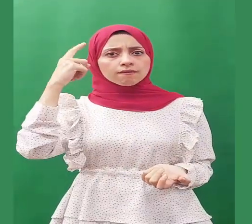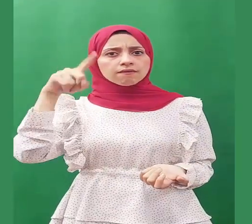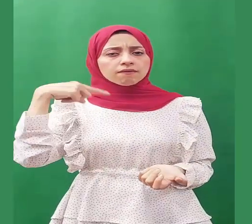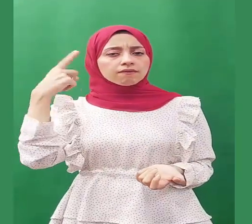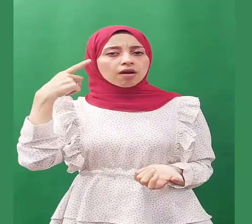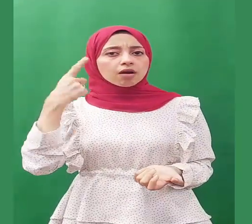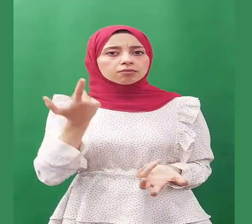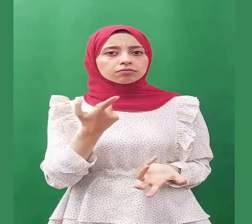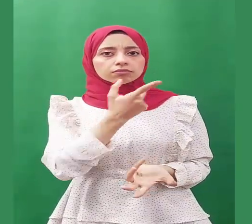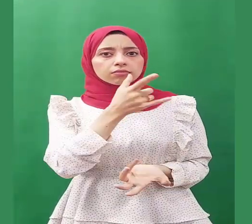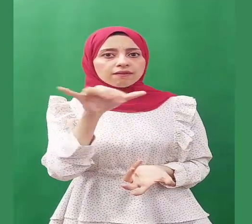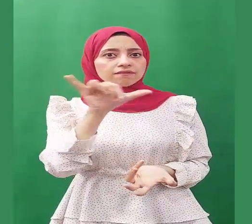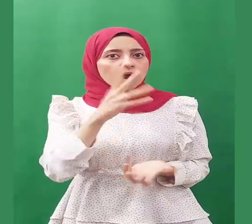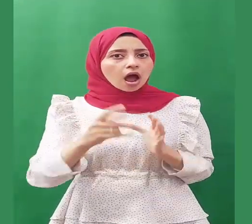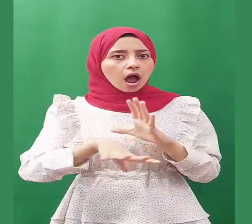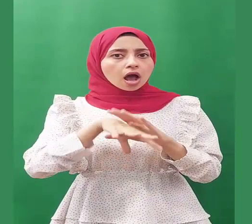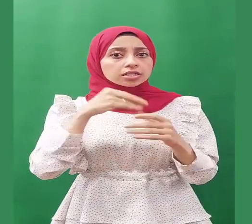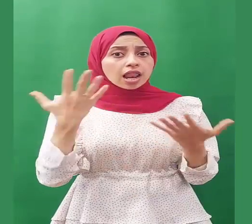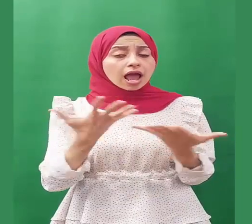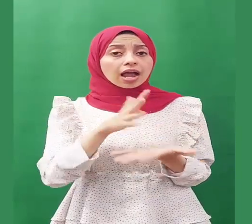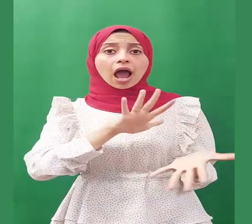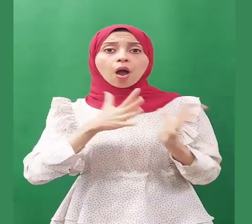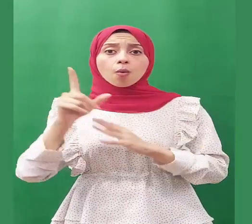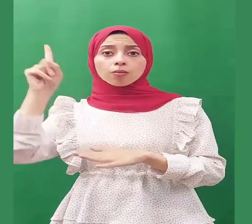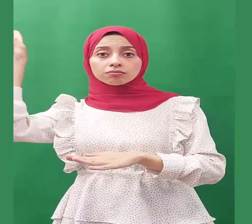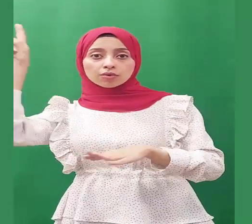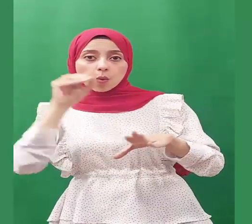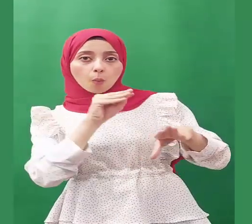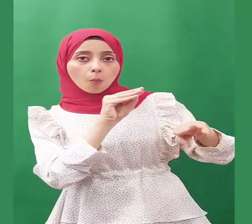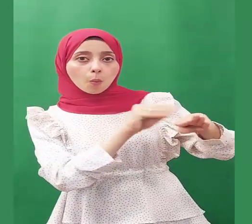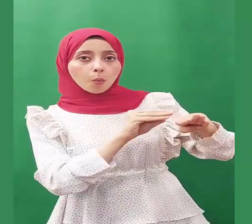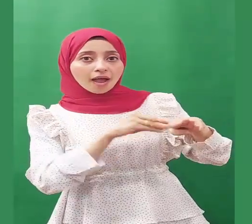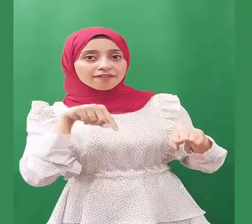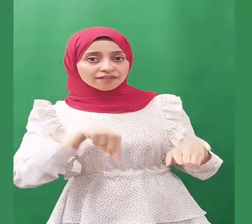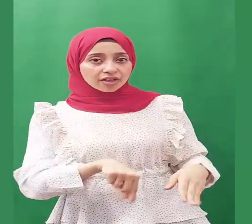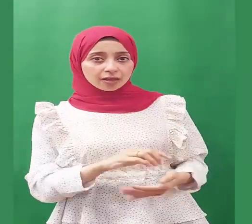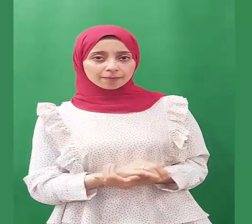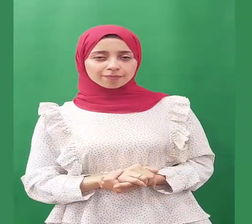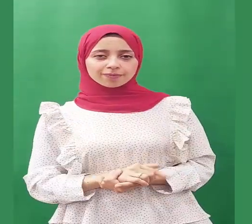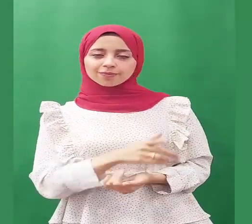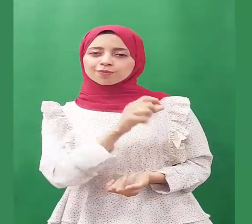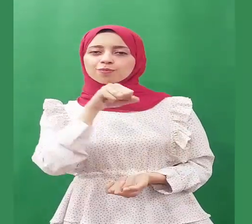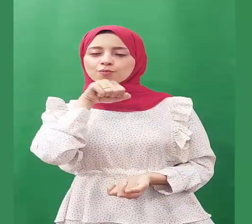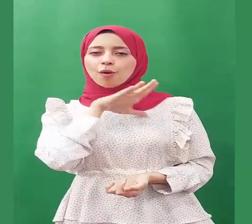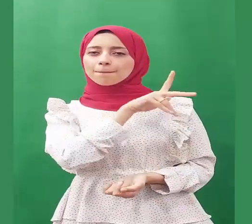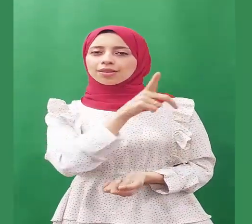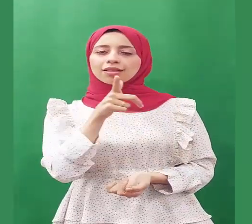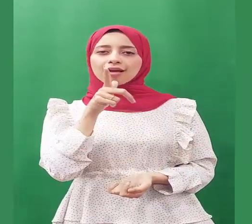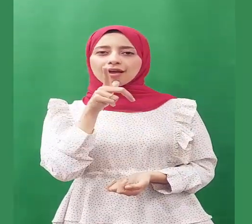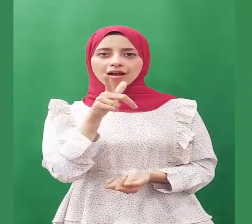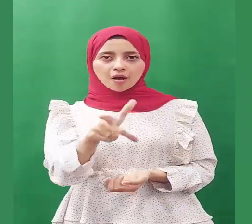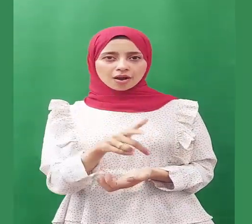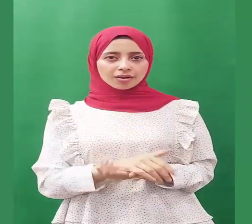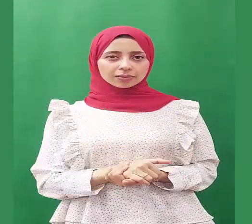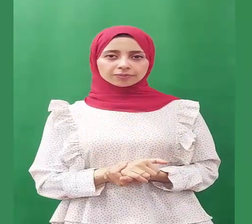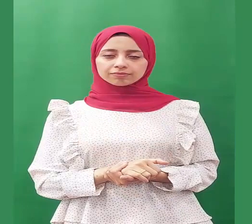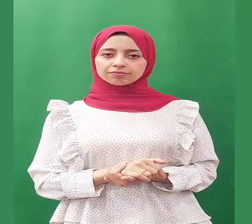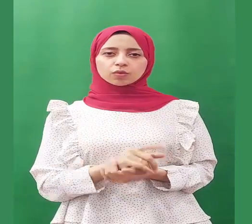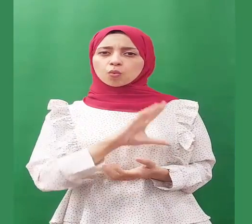انه قد حدث امر او انه يوحى اليك فقال صلى الله عليه وسلم كل